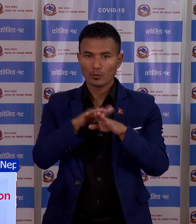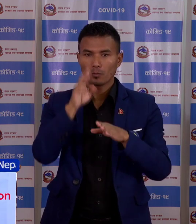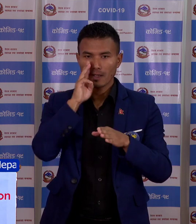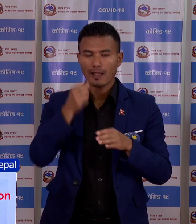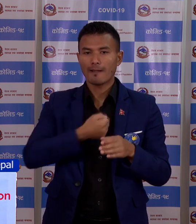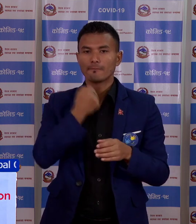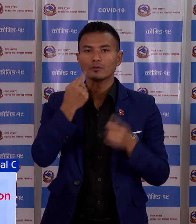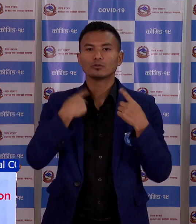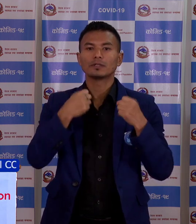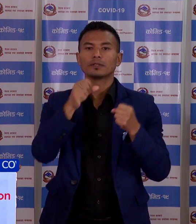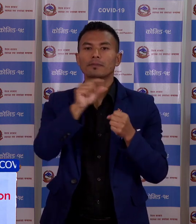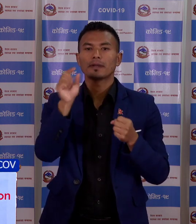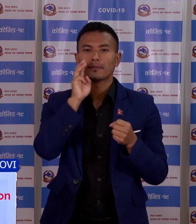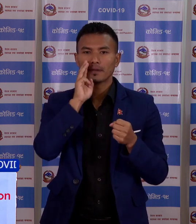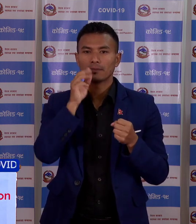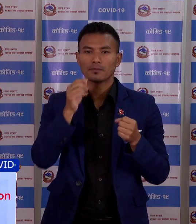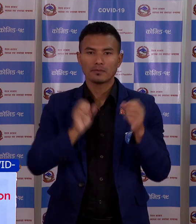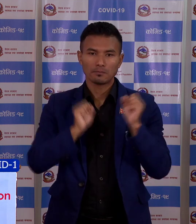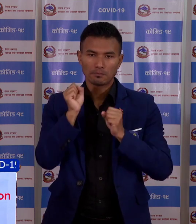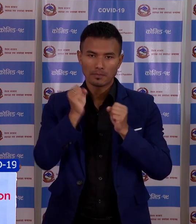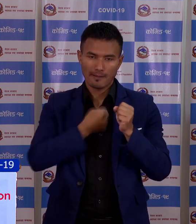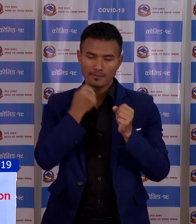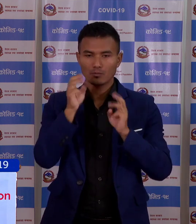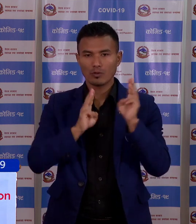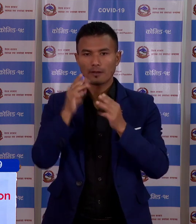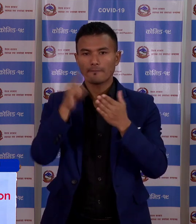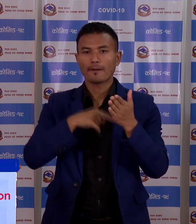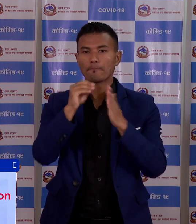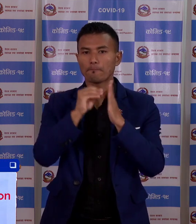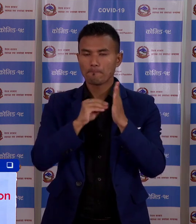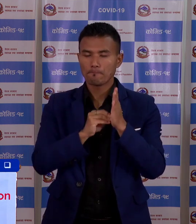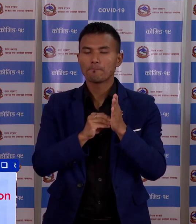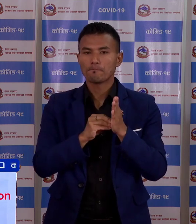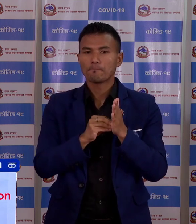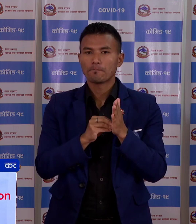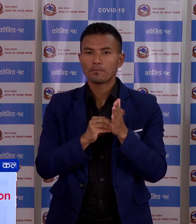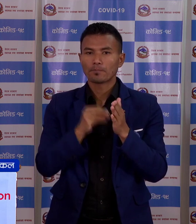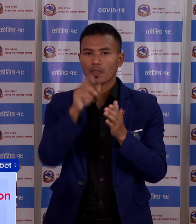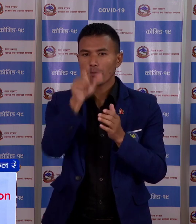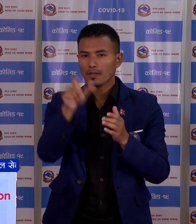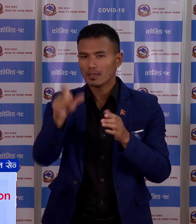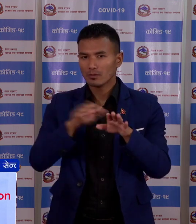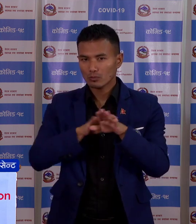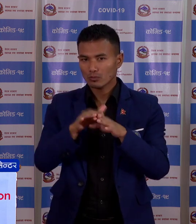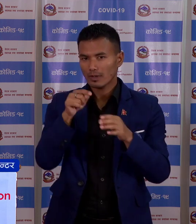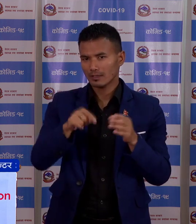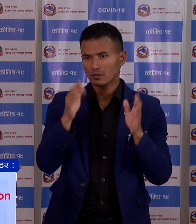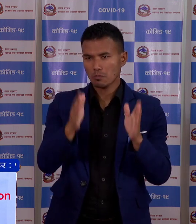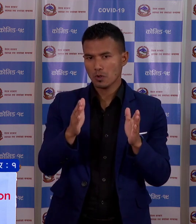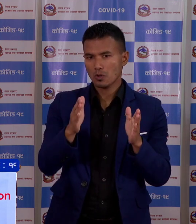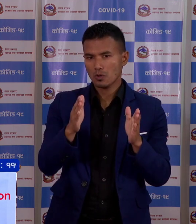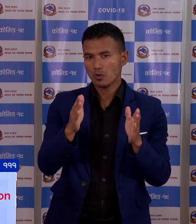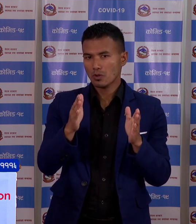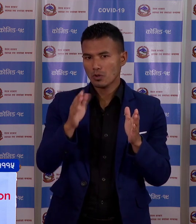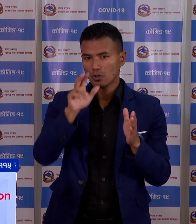आफनो स्वास्थे को बारेमा 100 मुल्यांकन फाराम बरने ब्यक्ति हरू को संख्या आज सम्मा